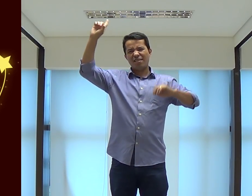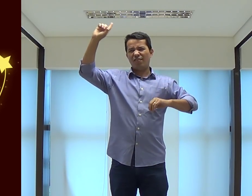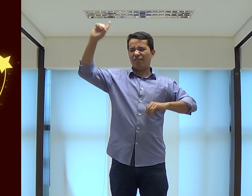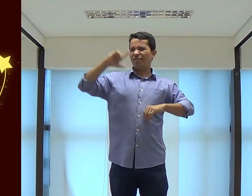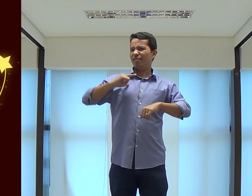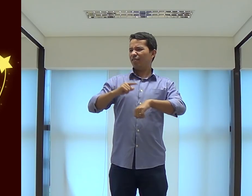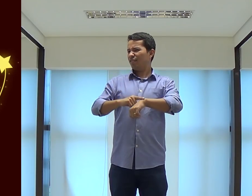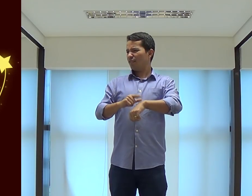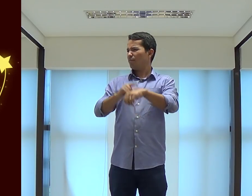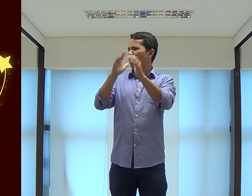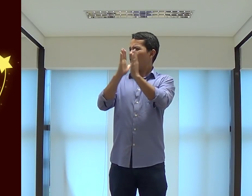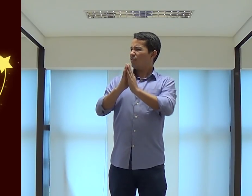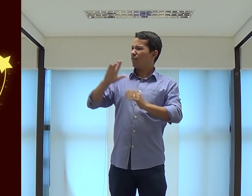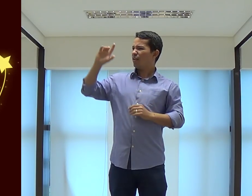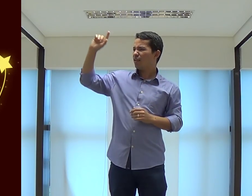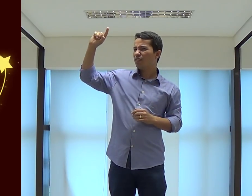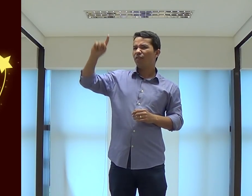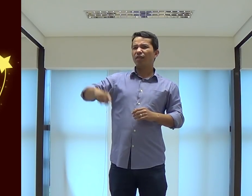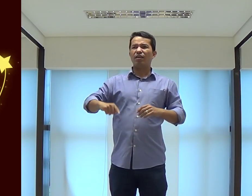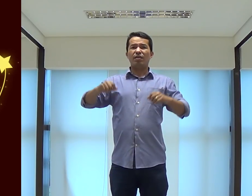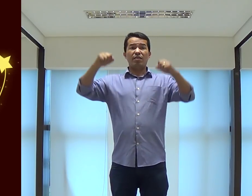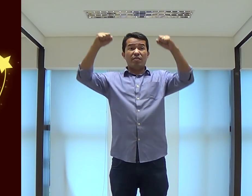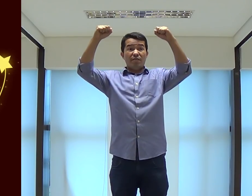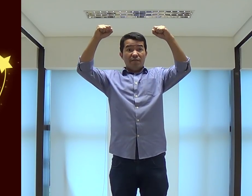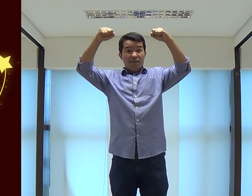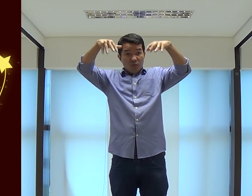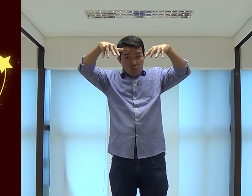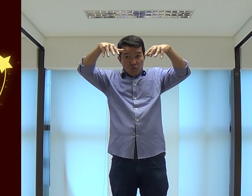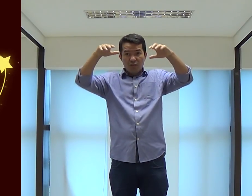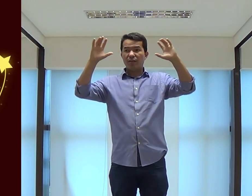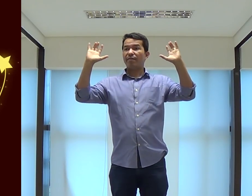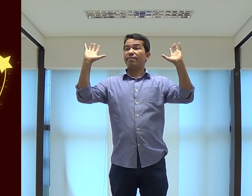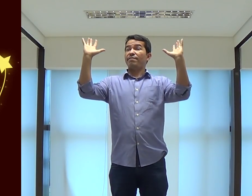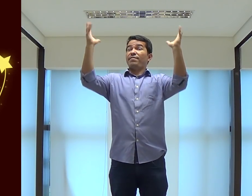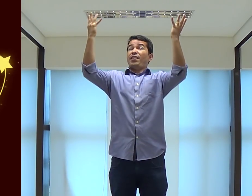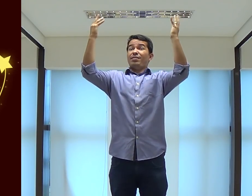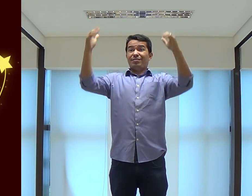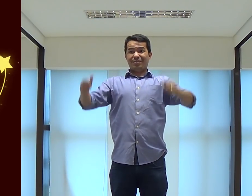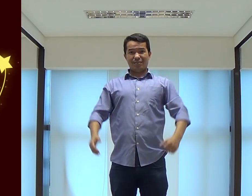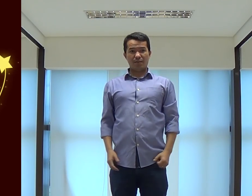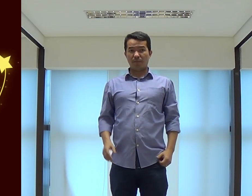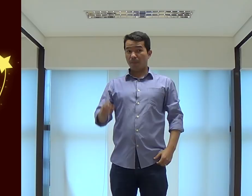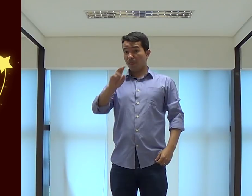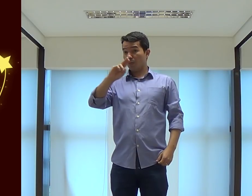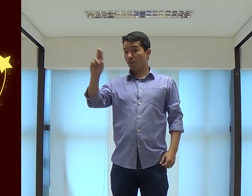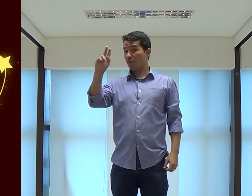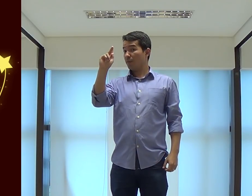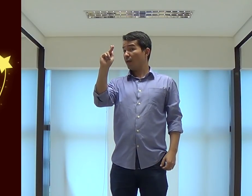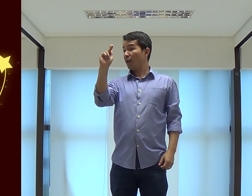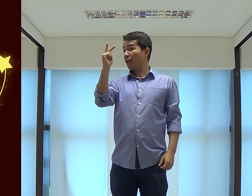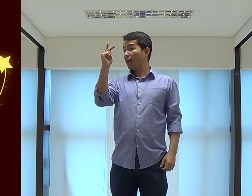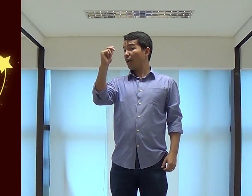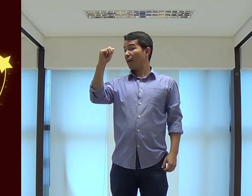iam e adoravam a Deus. Era um momento de louvor que elas tinham. Então era a festa da luz.